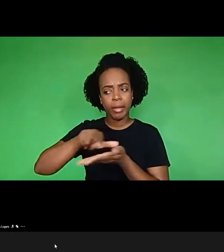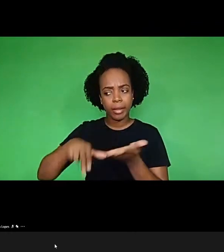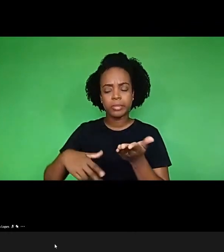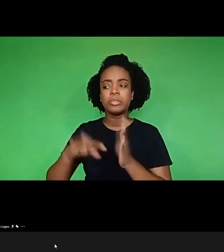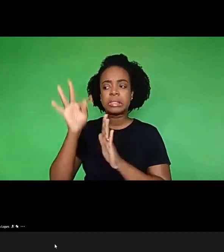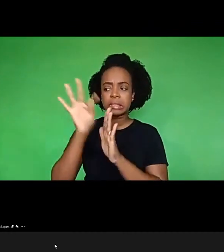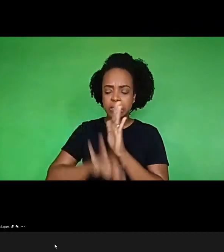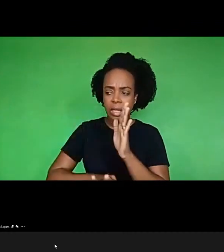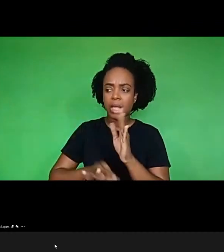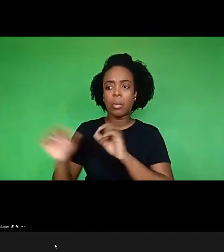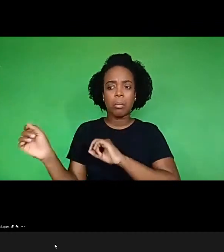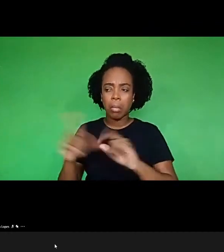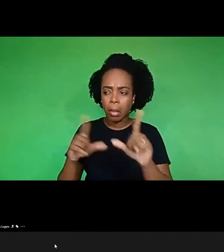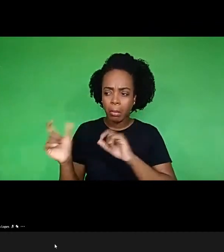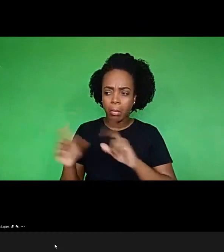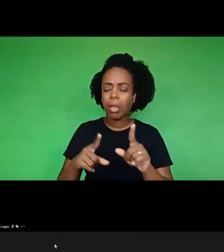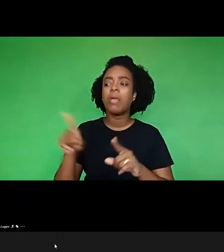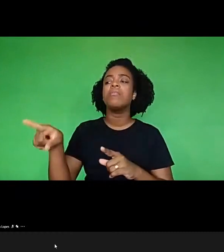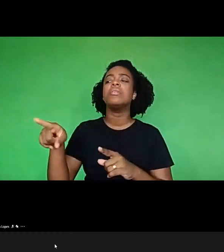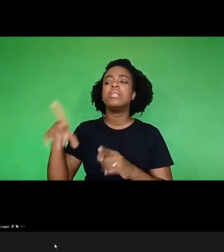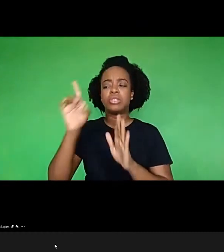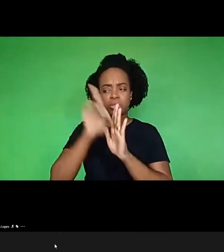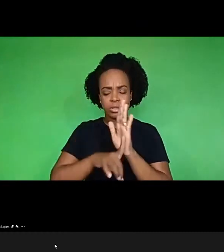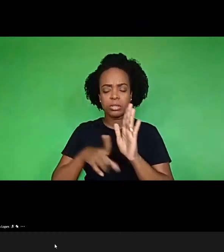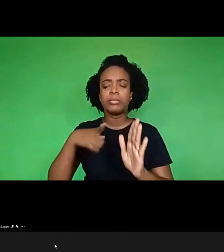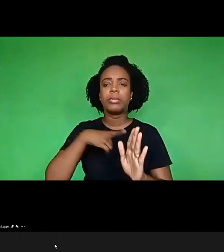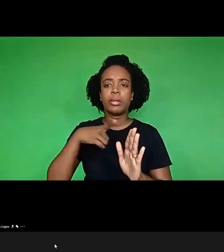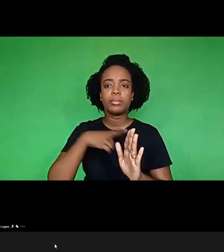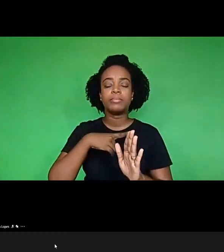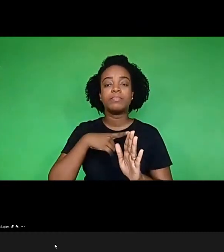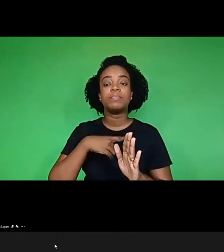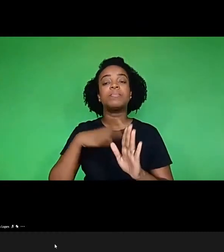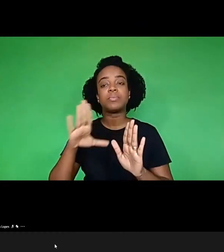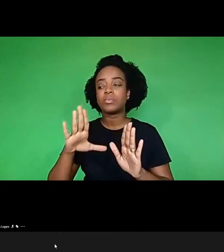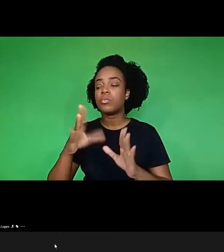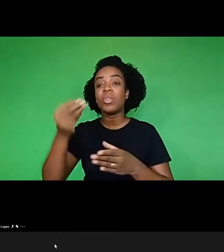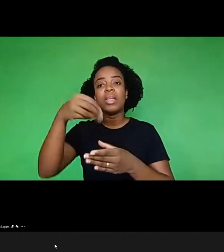baixar no site do IF Baiano. Depois a gente